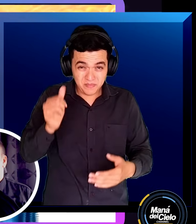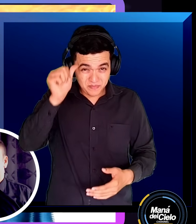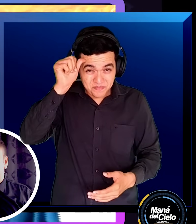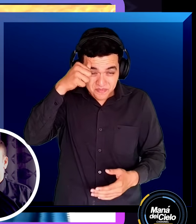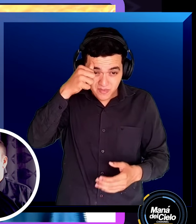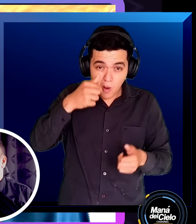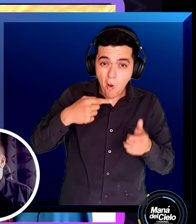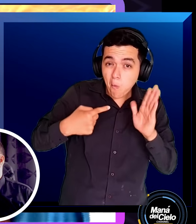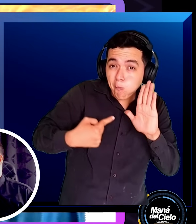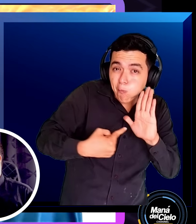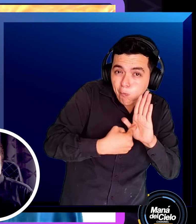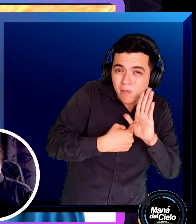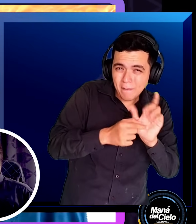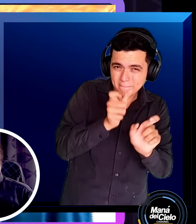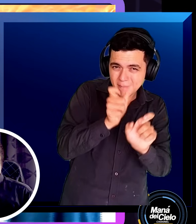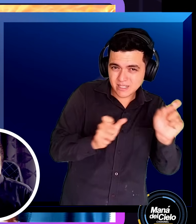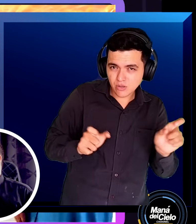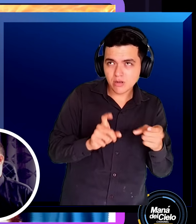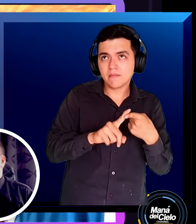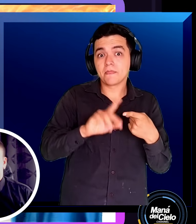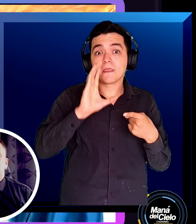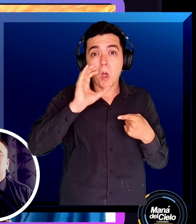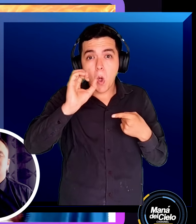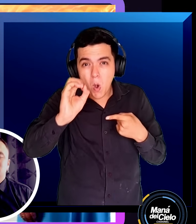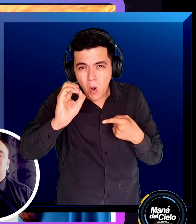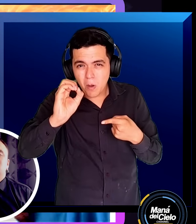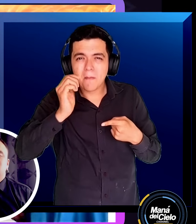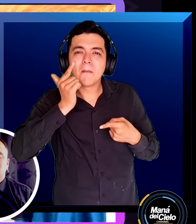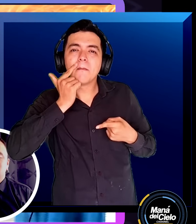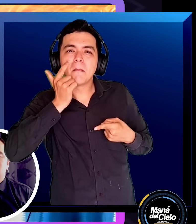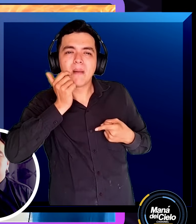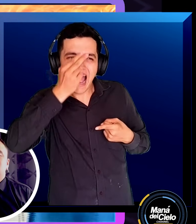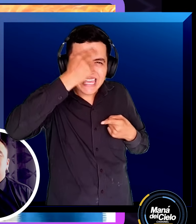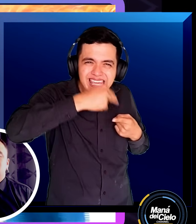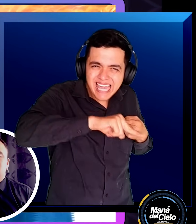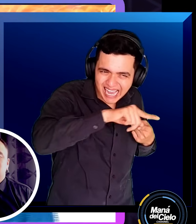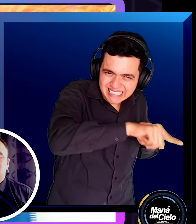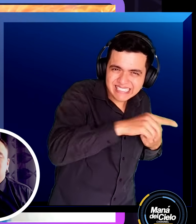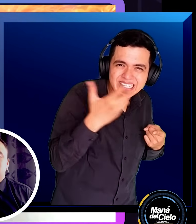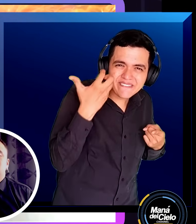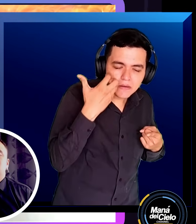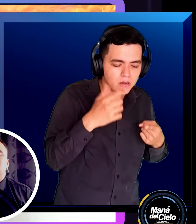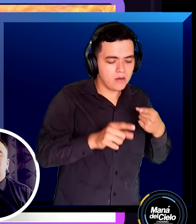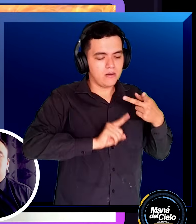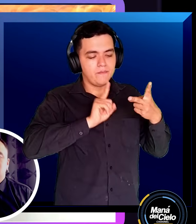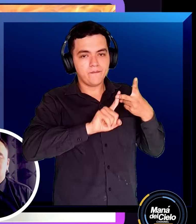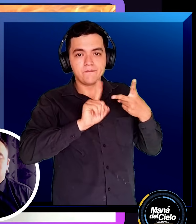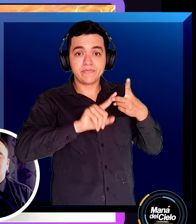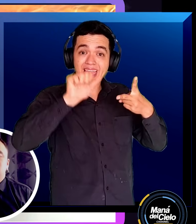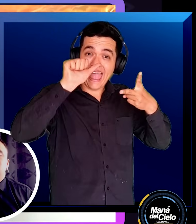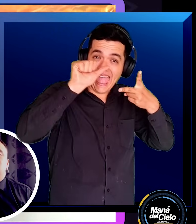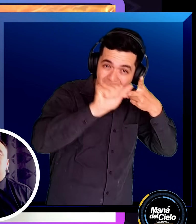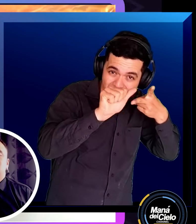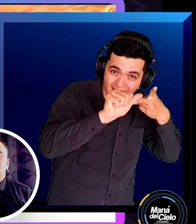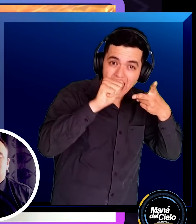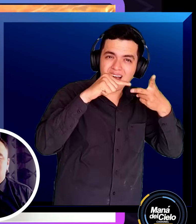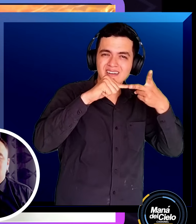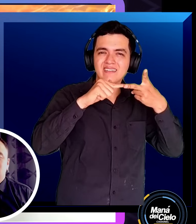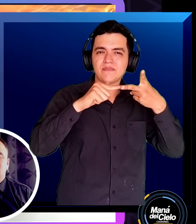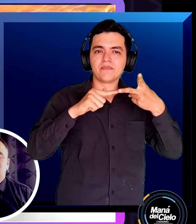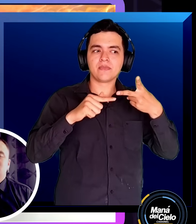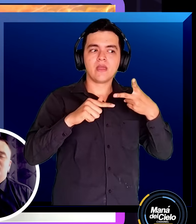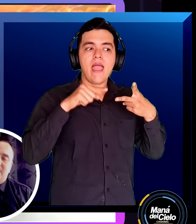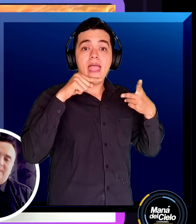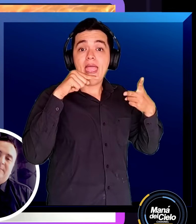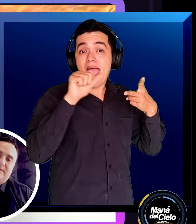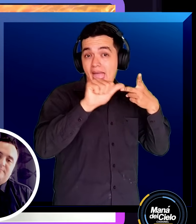no, aunque yo sea un perrillo, aunque yo no merezco, yo misma iré, yo me postraré, yo me tiraré y yo veré